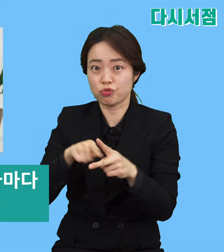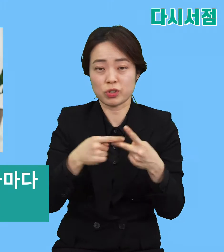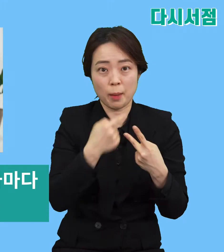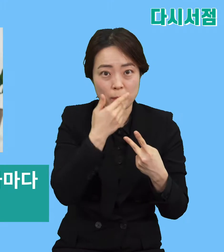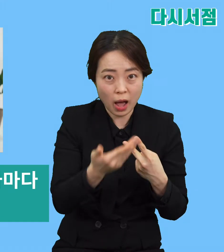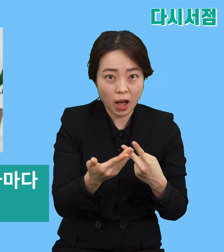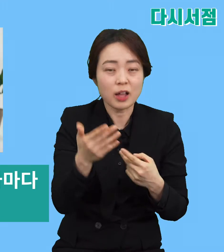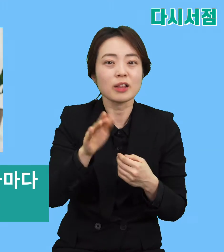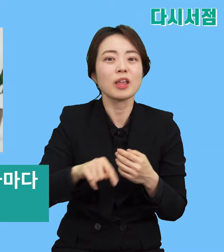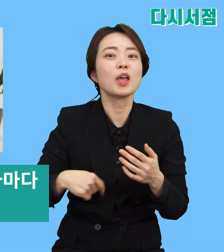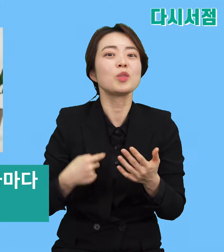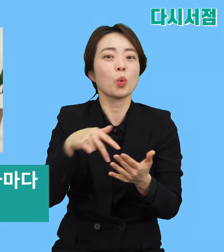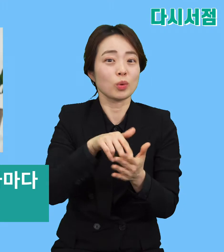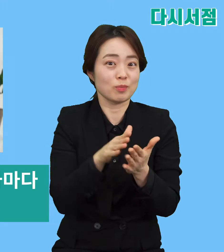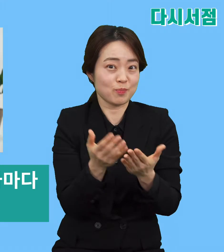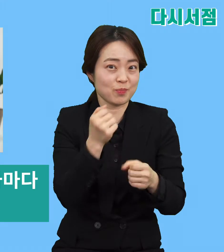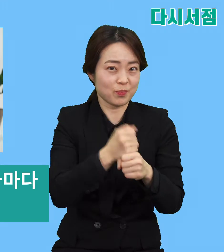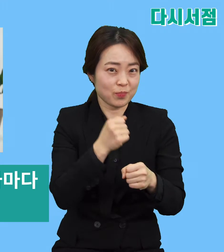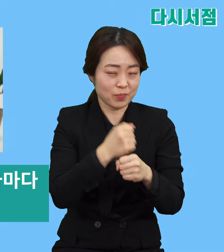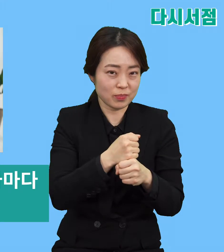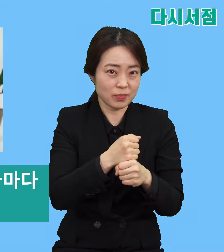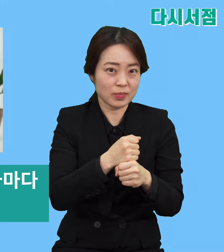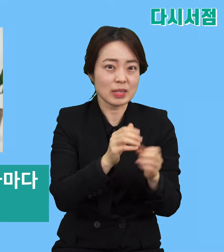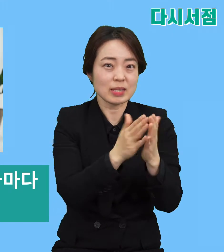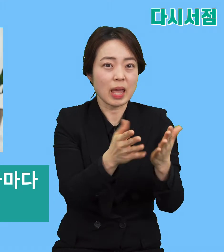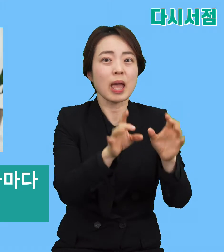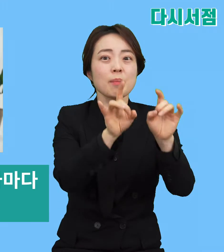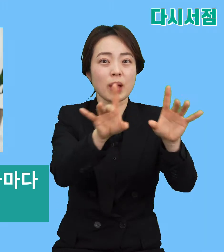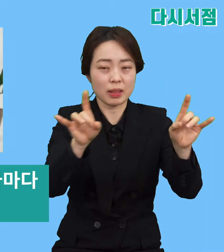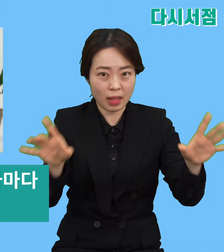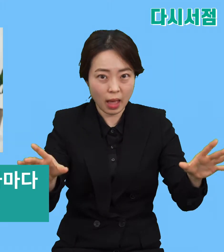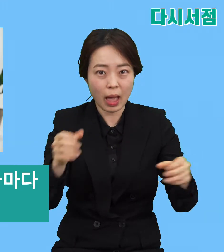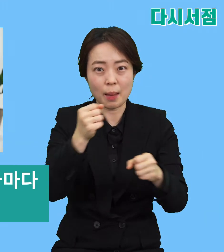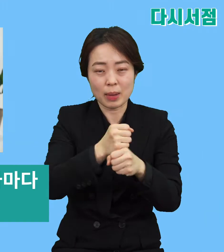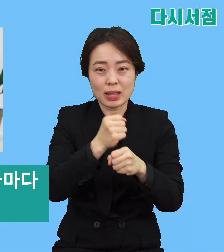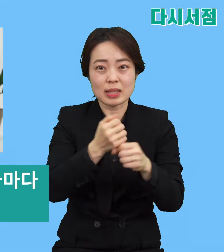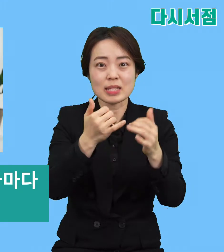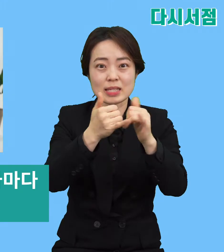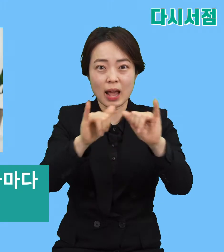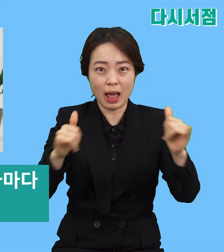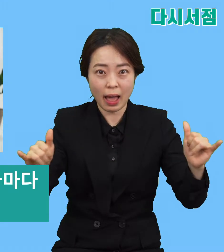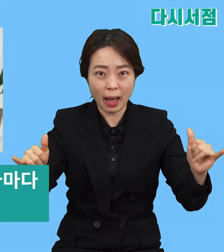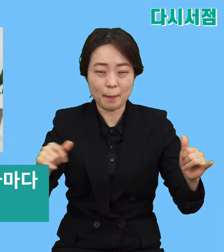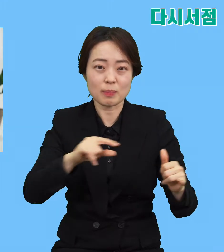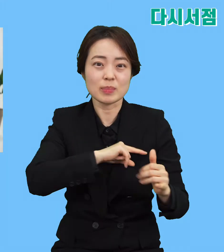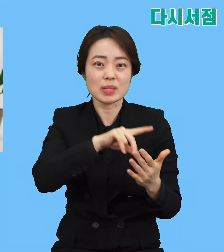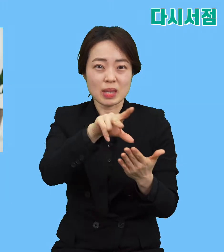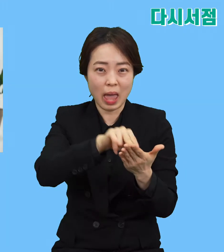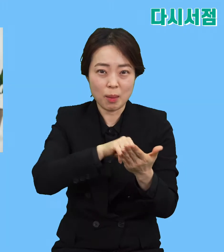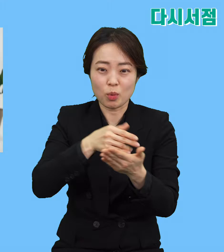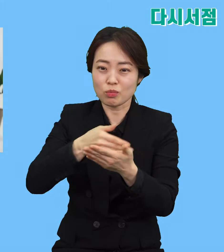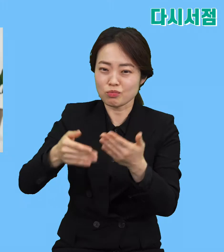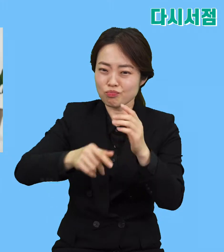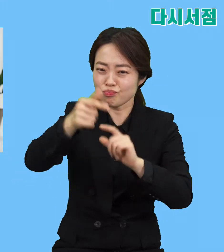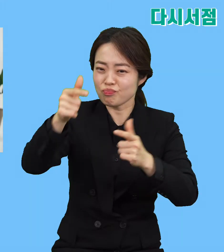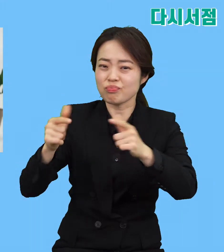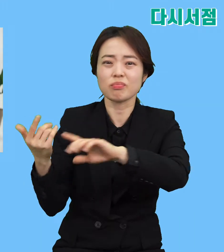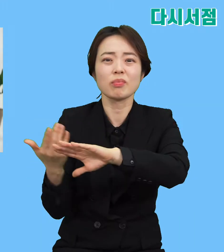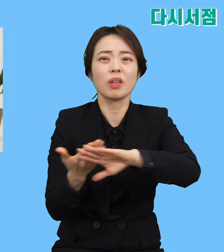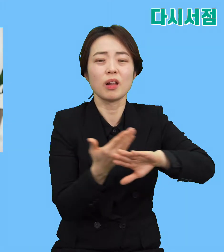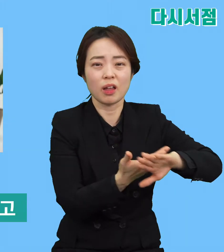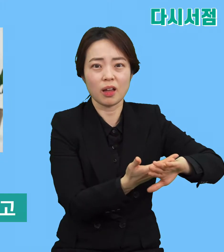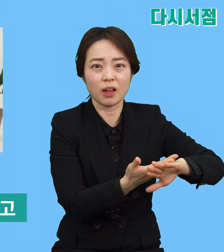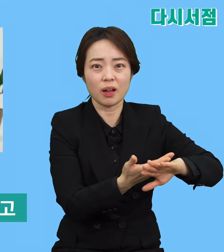저희는 그 타이틀 하나하나마다 그 만든 사람들과 그 제목이나 그림이 다